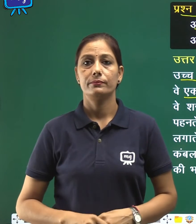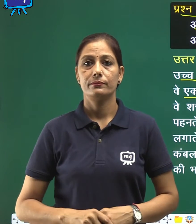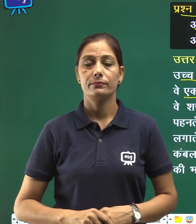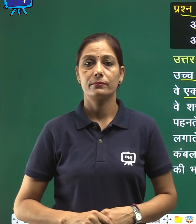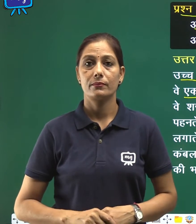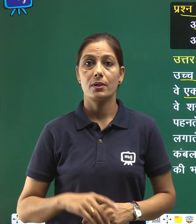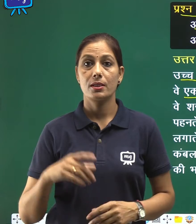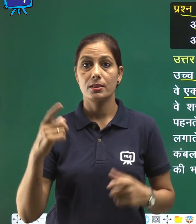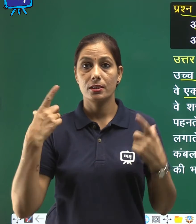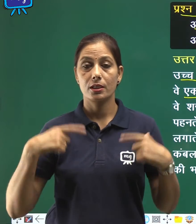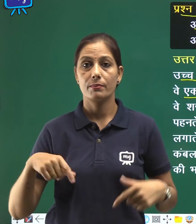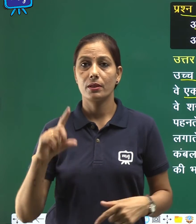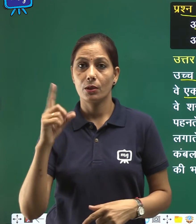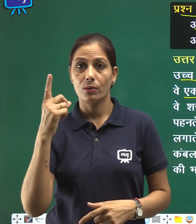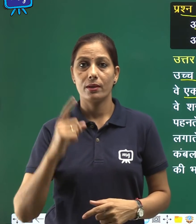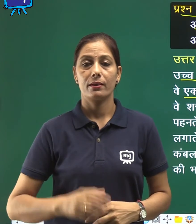केवल एक